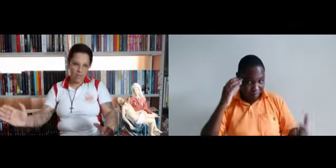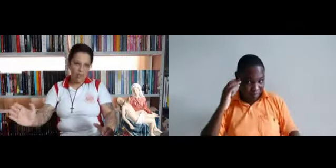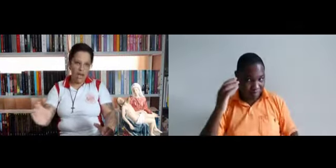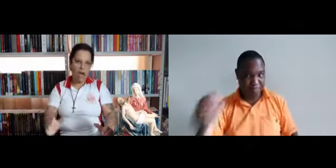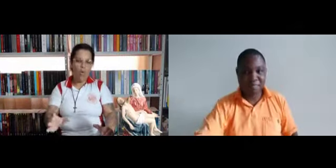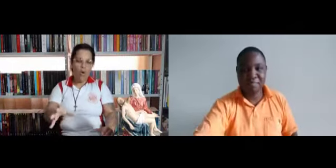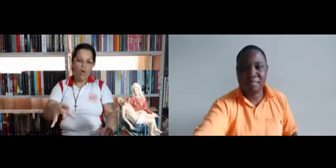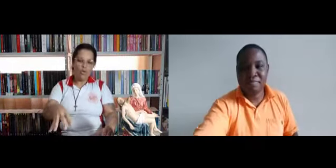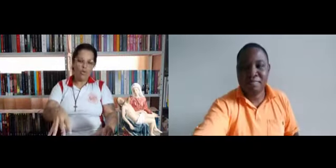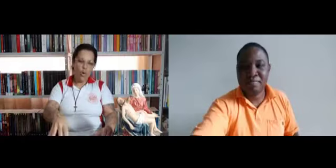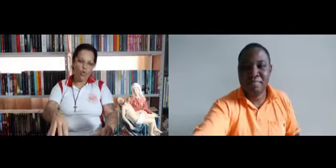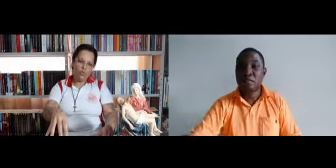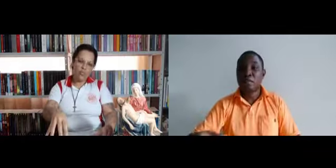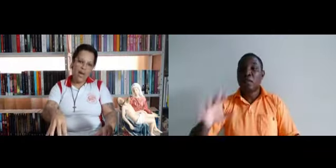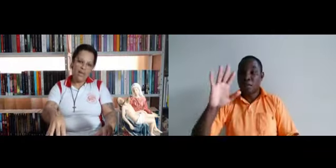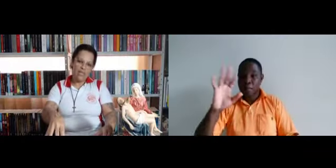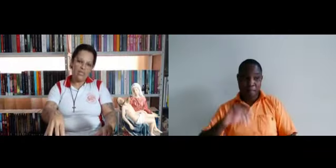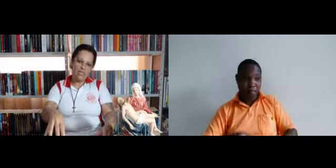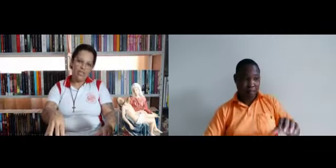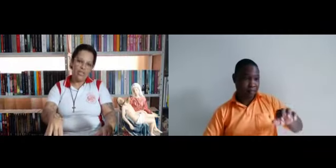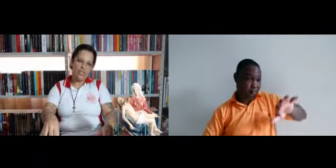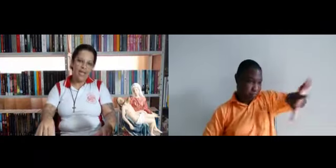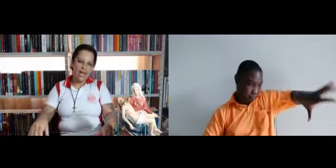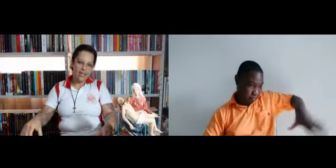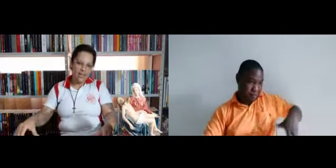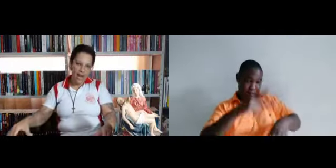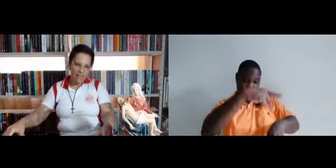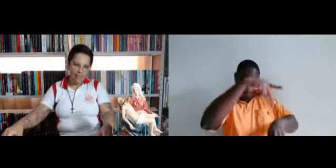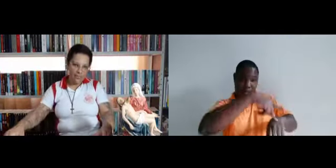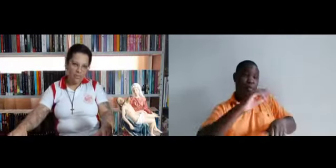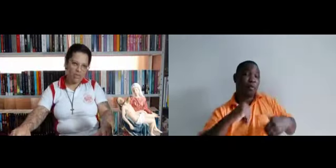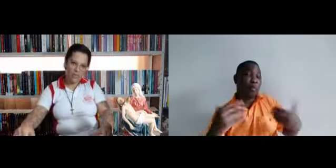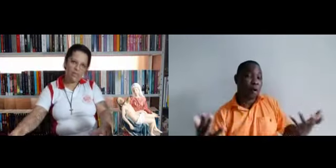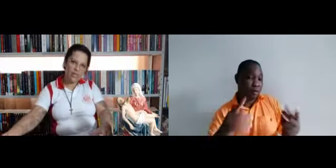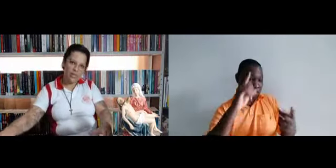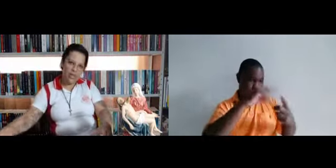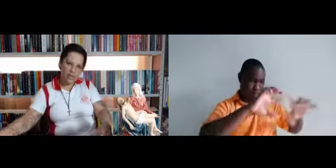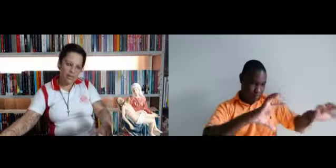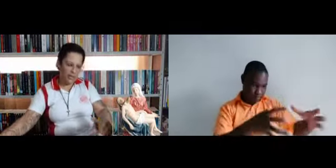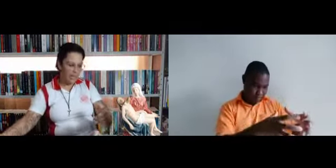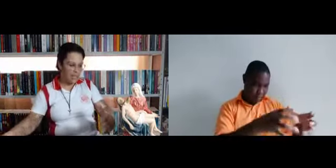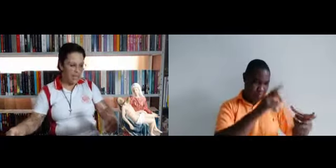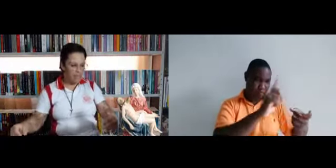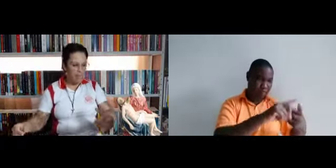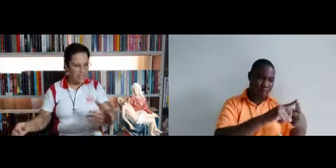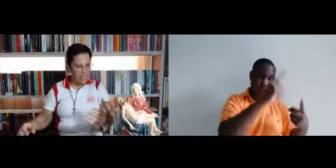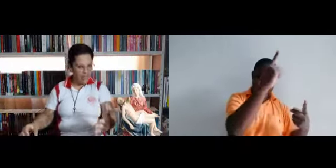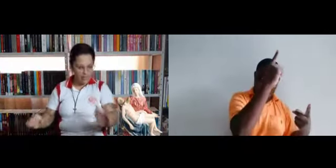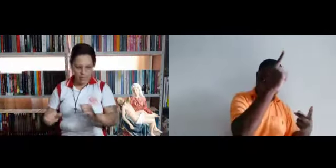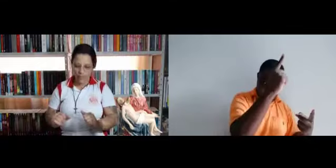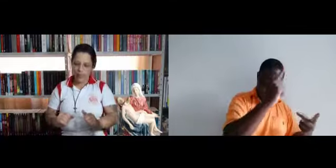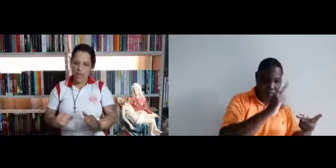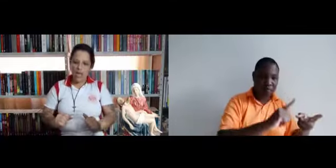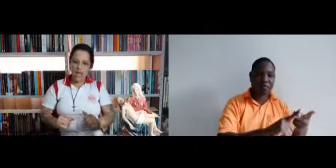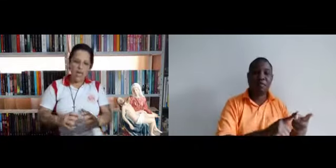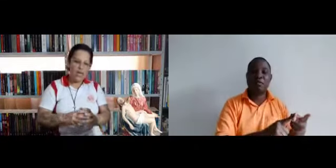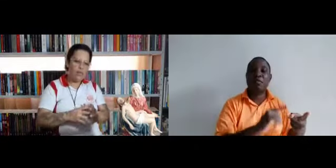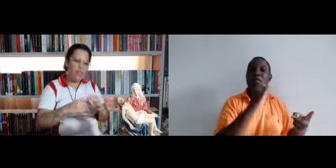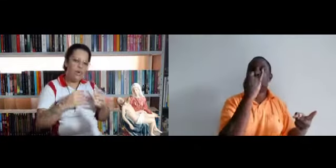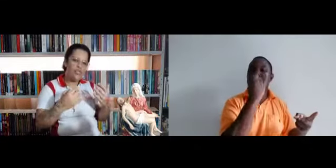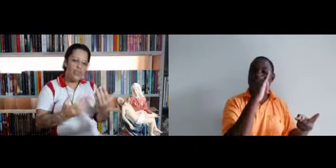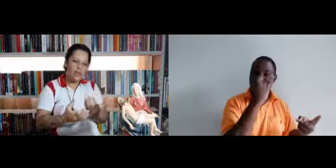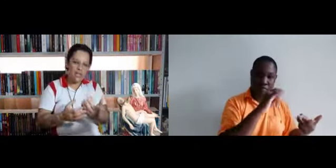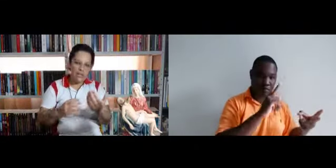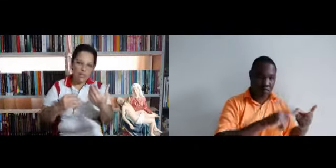limite territorial todos os países de etnia eslava sob a sua liderança. Daí pan-eslavismo. E